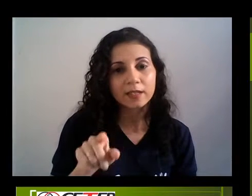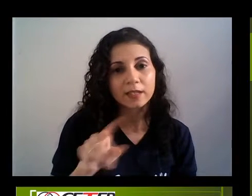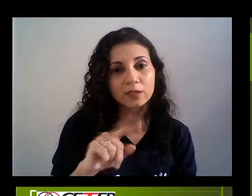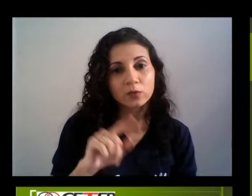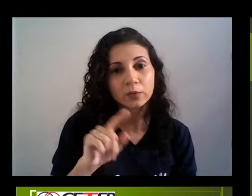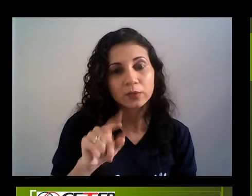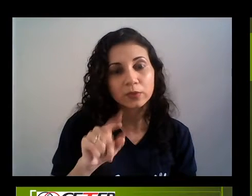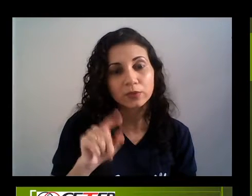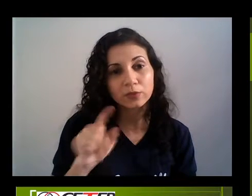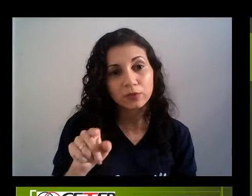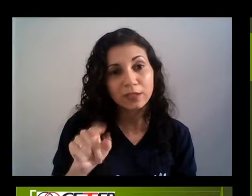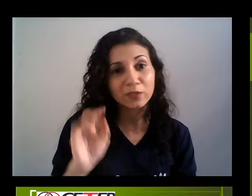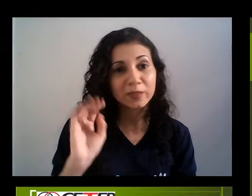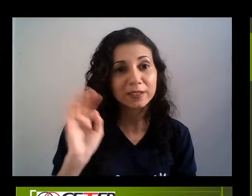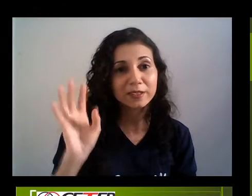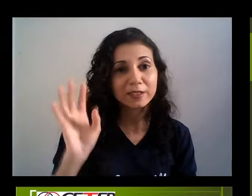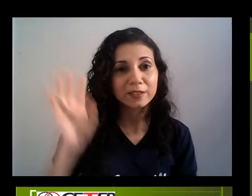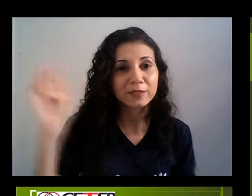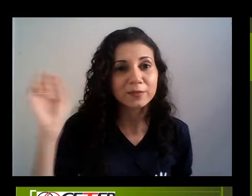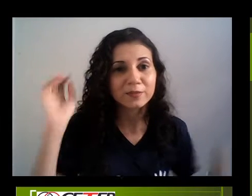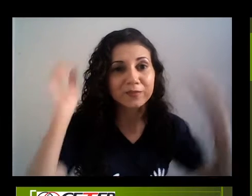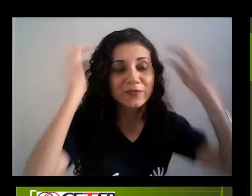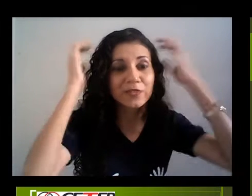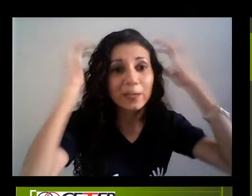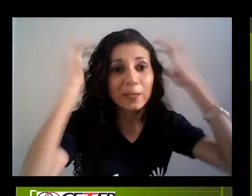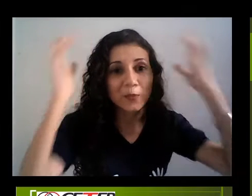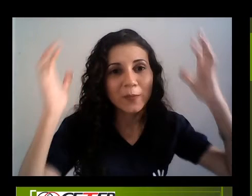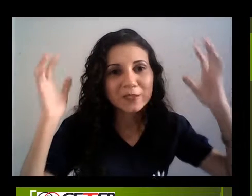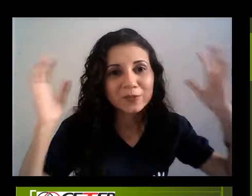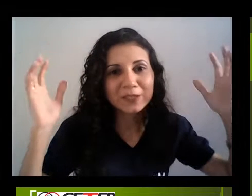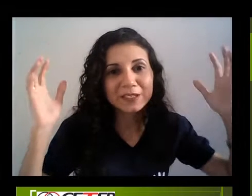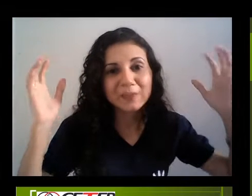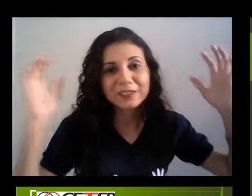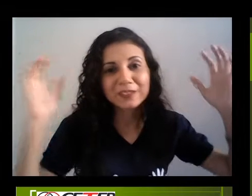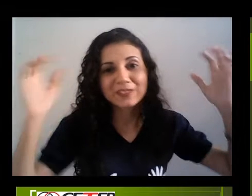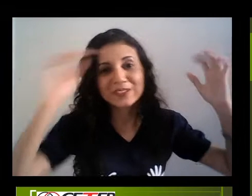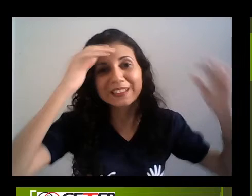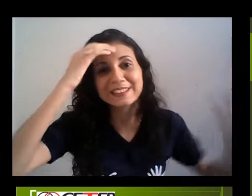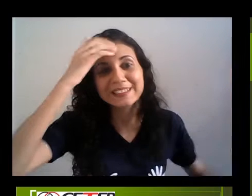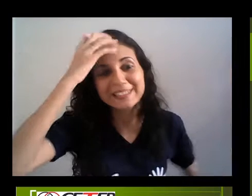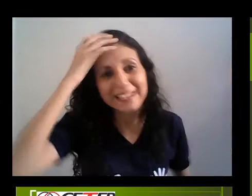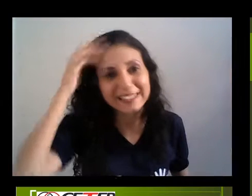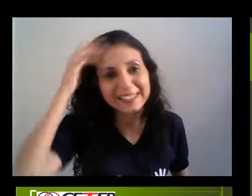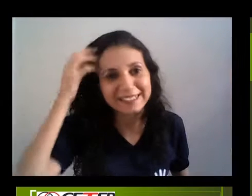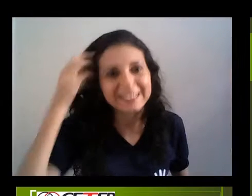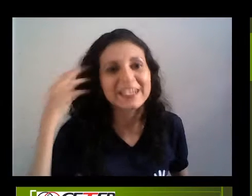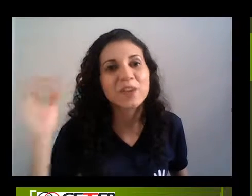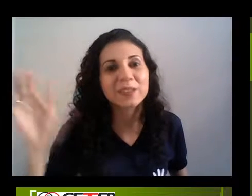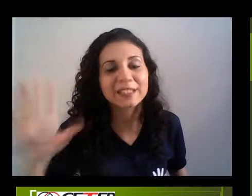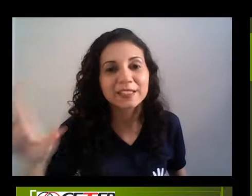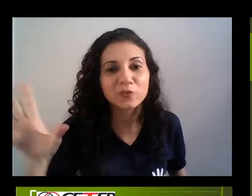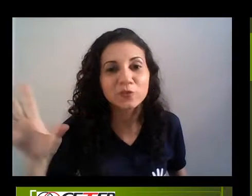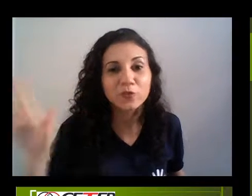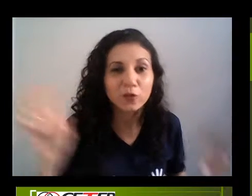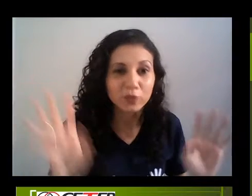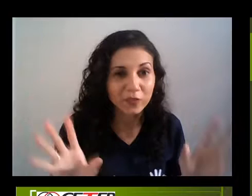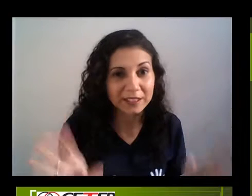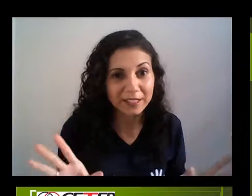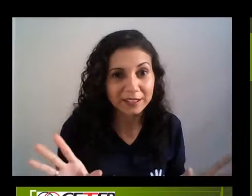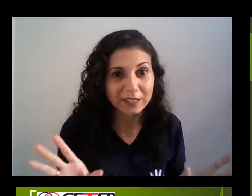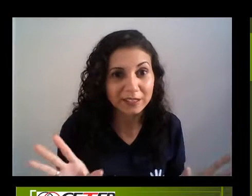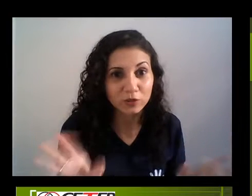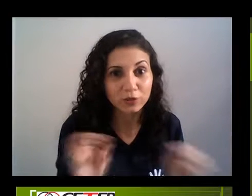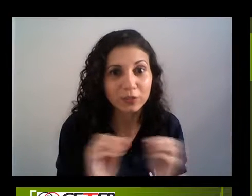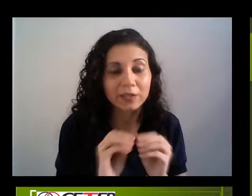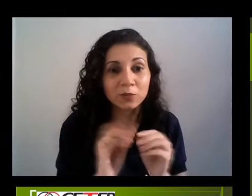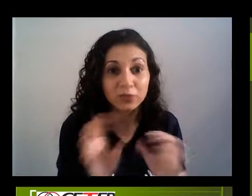2S é a segunda pessoa do singular. Não precisa ficar preocupado com isso. Meu Deus, não tô entendendo nada. Calma que o foco não vai ser